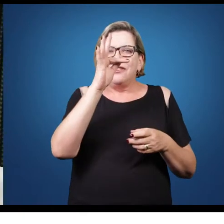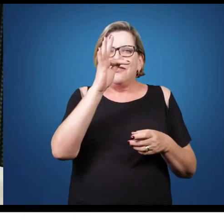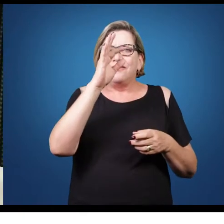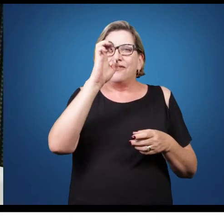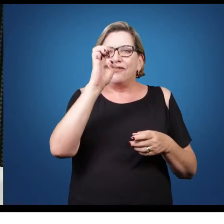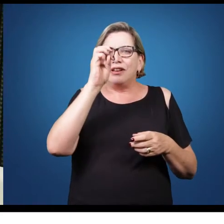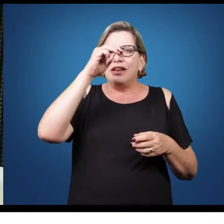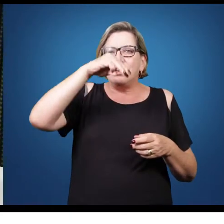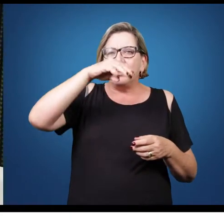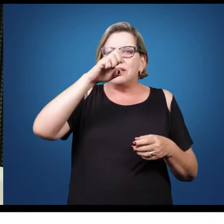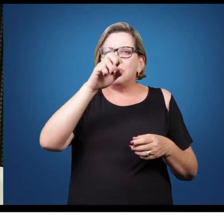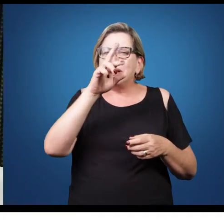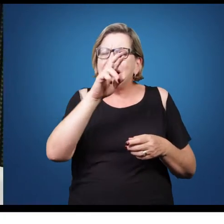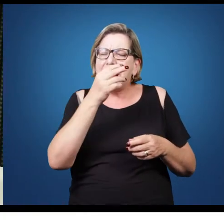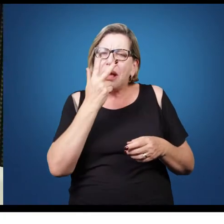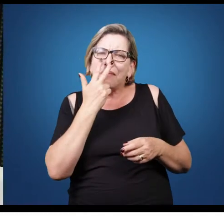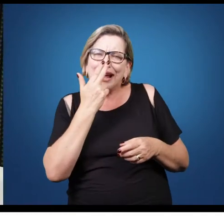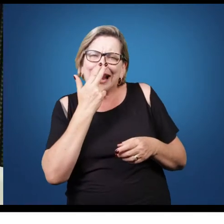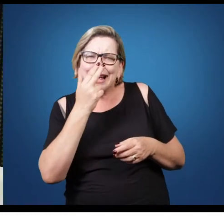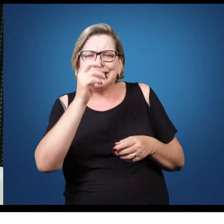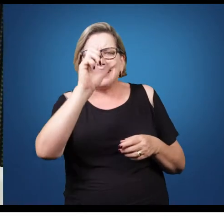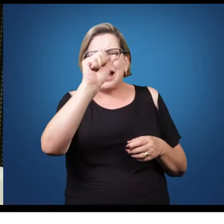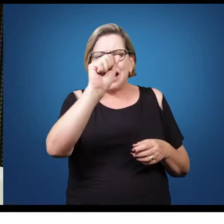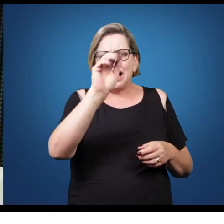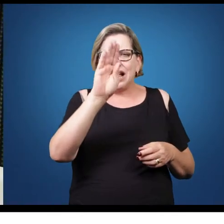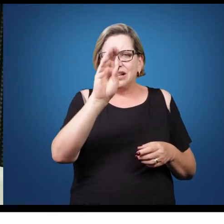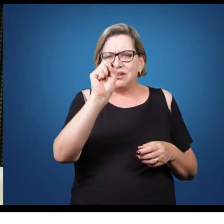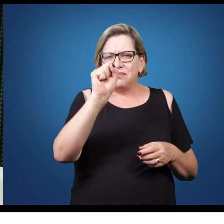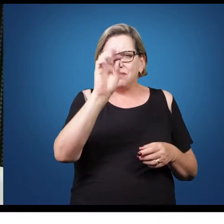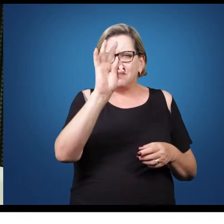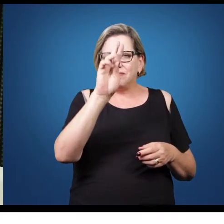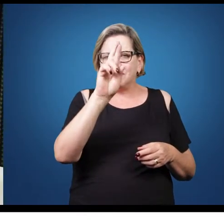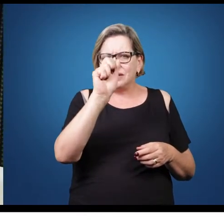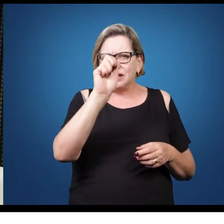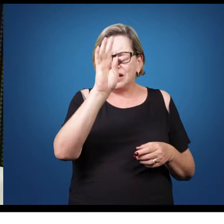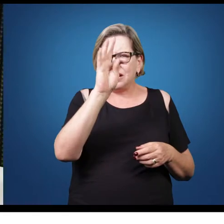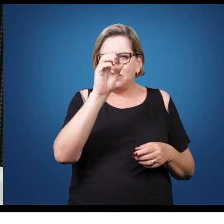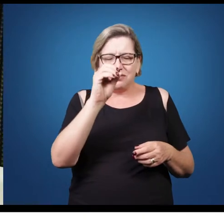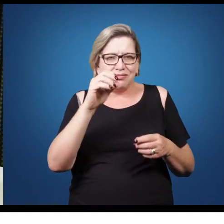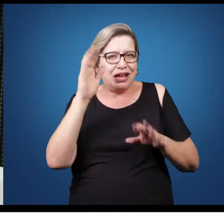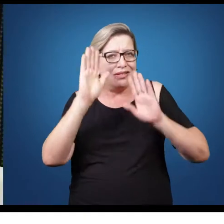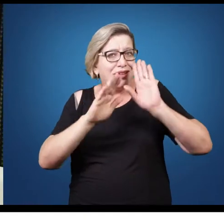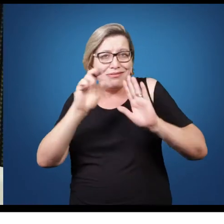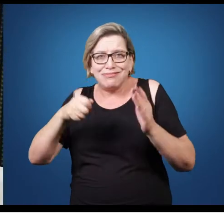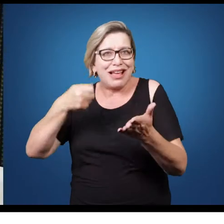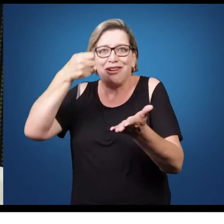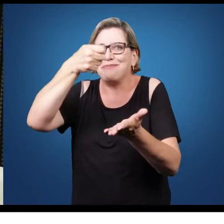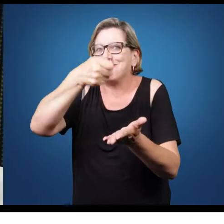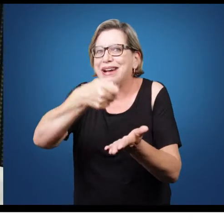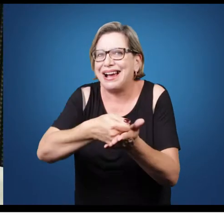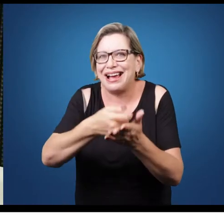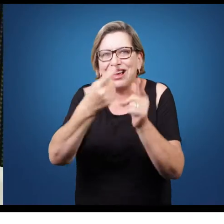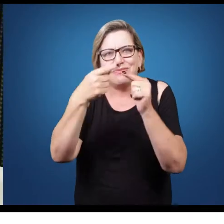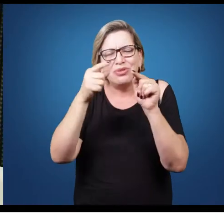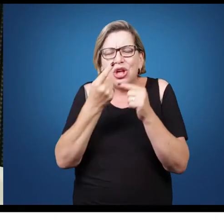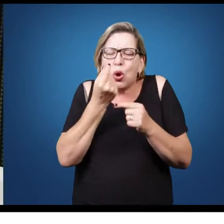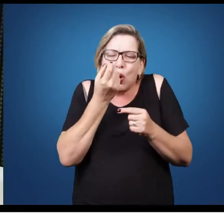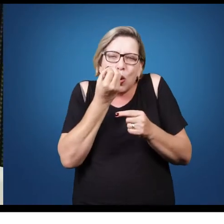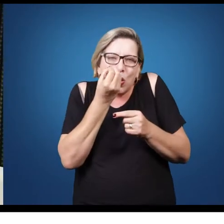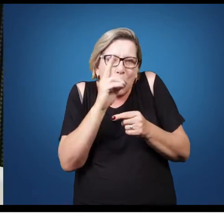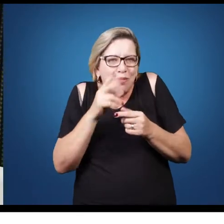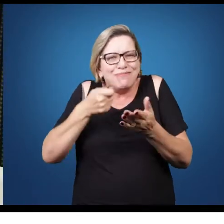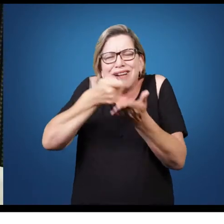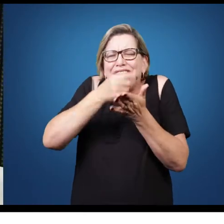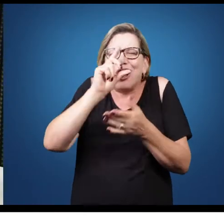praticamente que permitirá que a gente tivesse acesso aos materiais musicais sem necessariamente pagar por eles ou pagando muito pouco é porque é